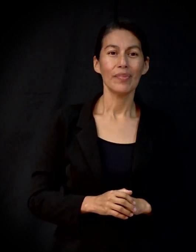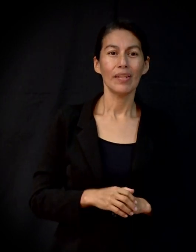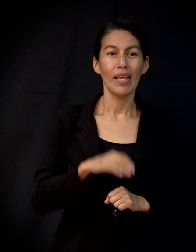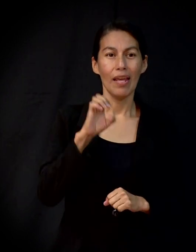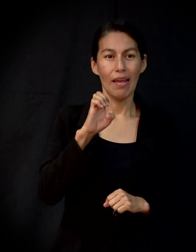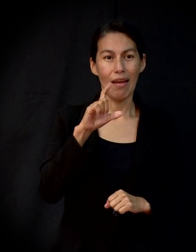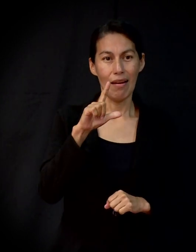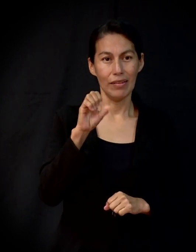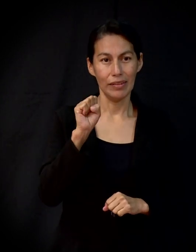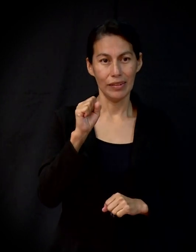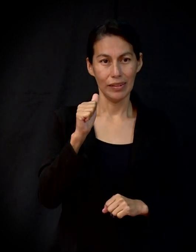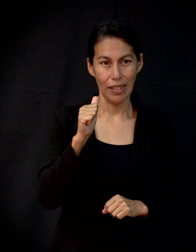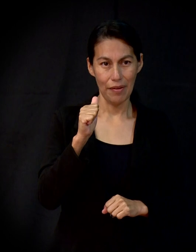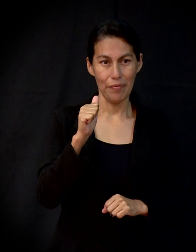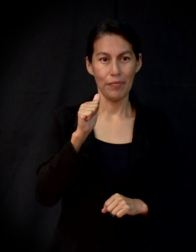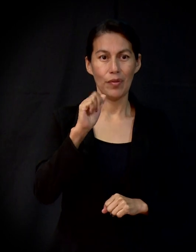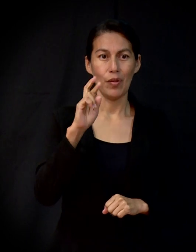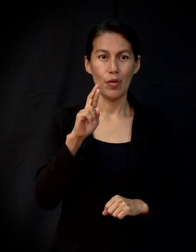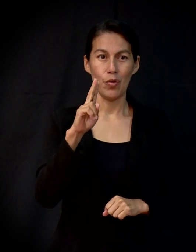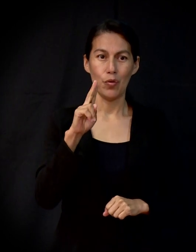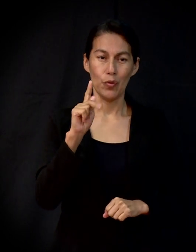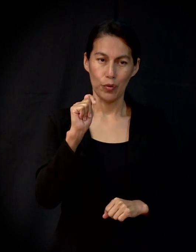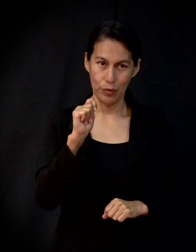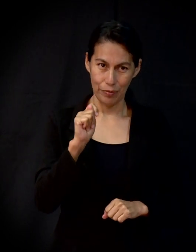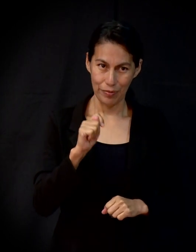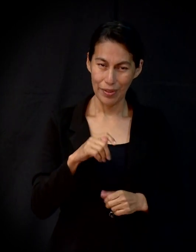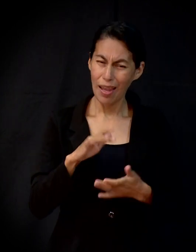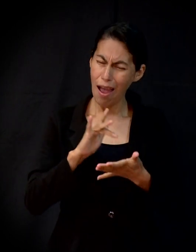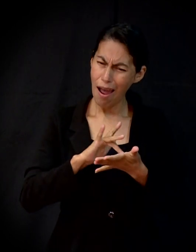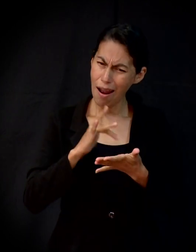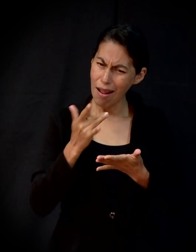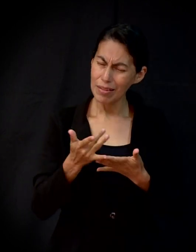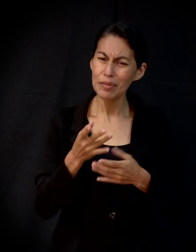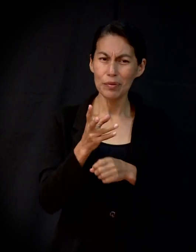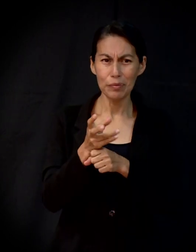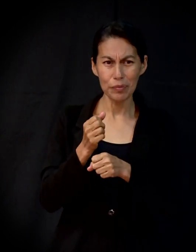por estar en el programa de la familia Toque Mis Propios.